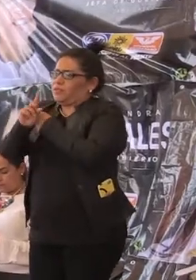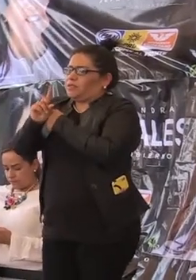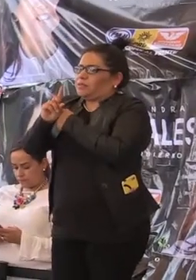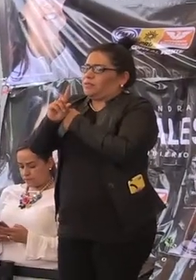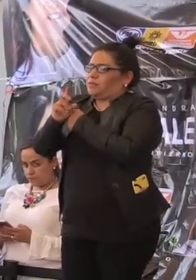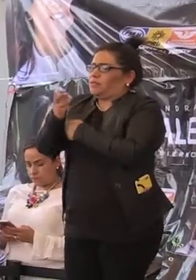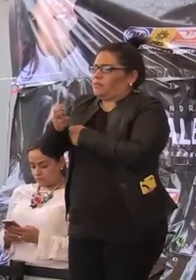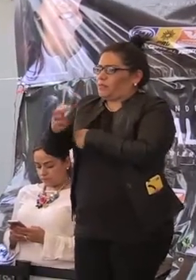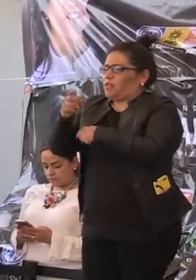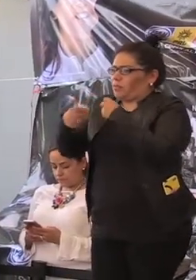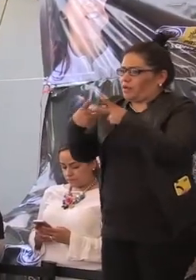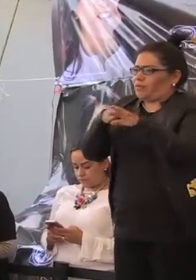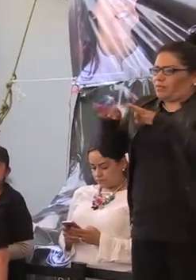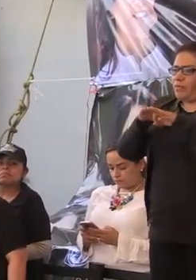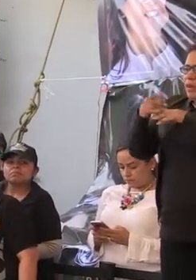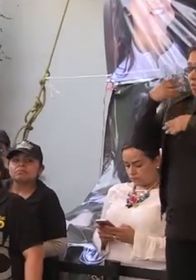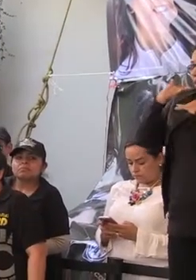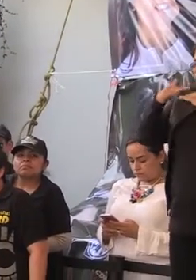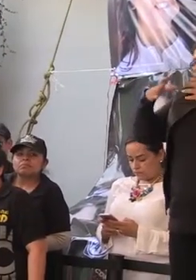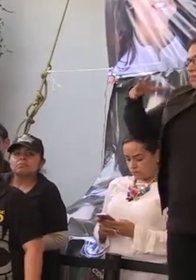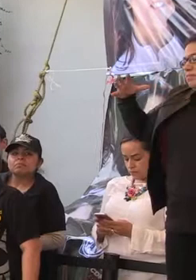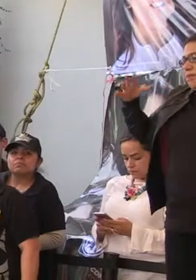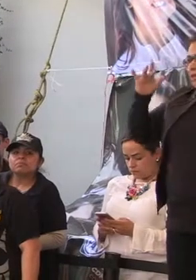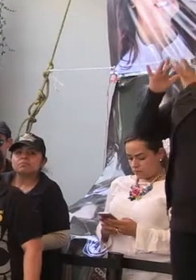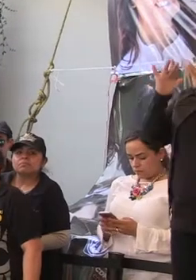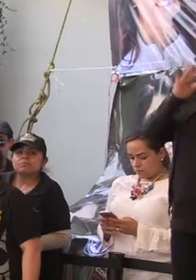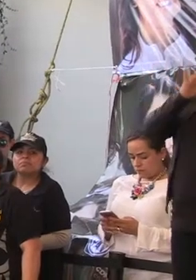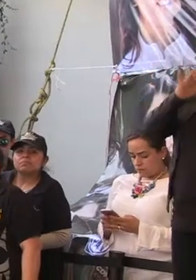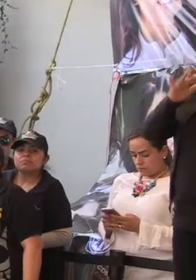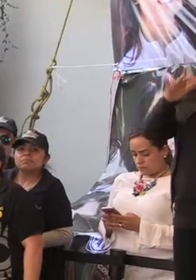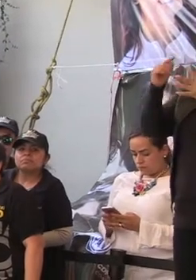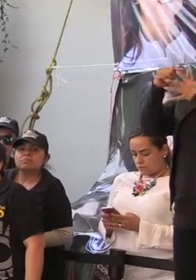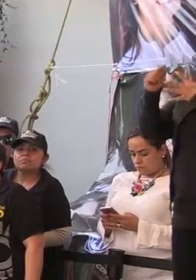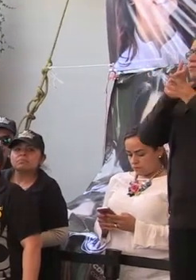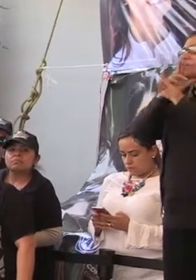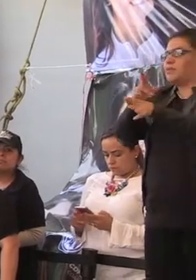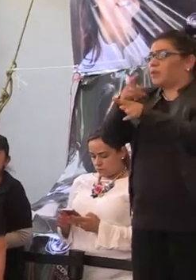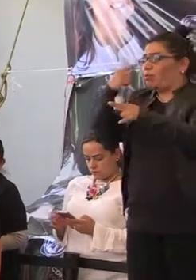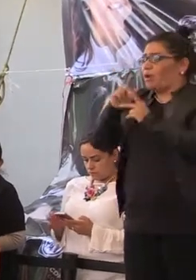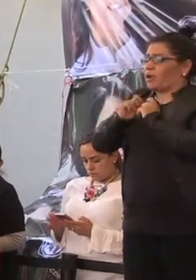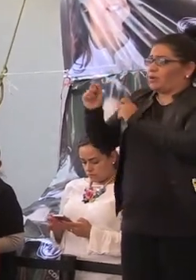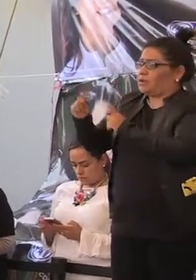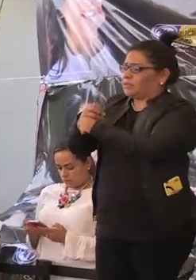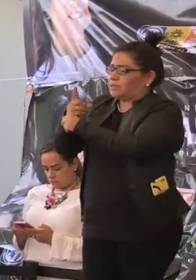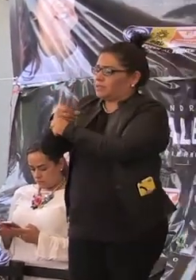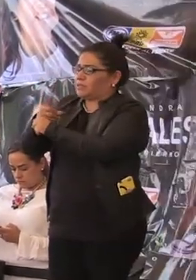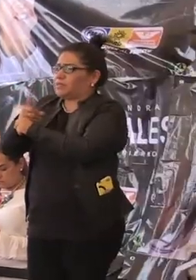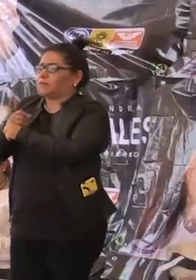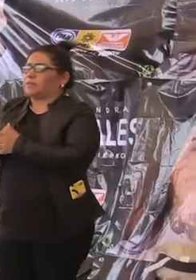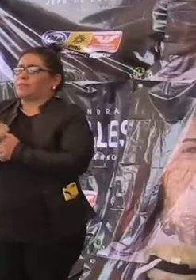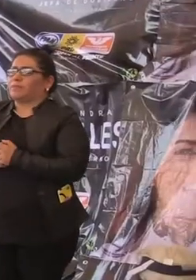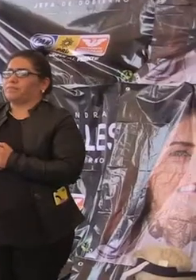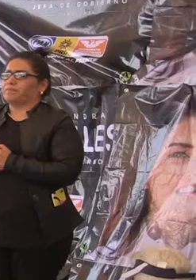Por eso vamos a trabajar para crecer la red de alternativas que puedan darle facilidades a la gente de